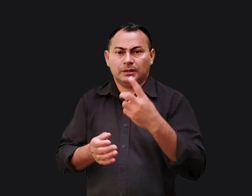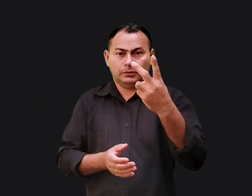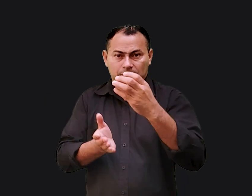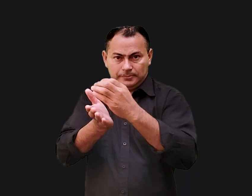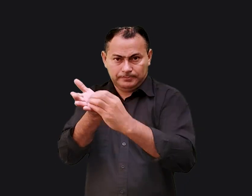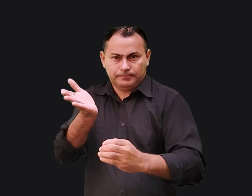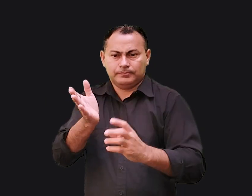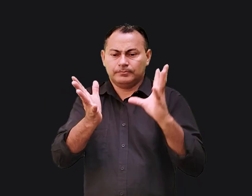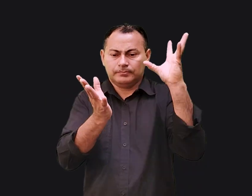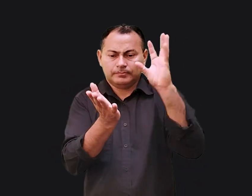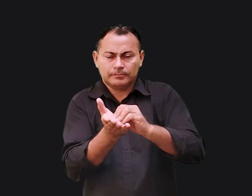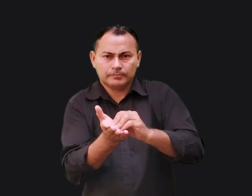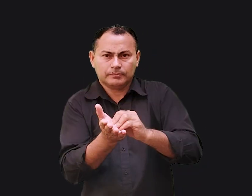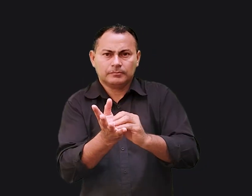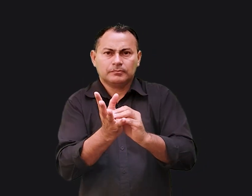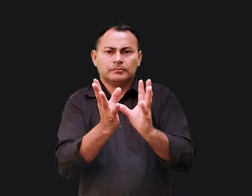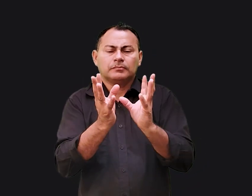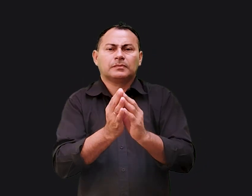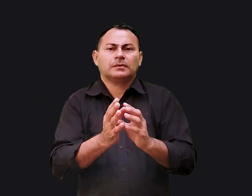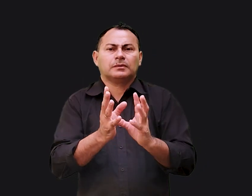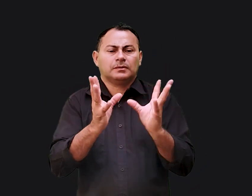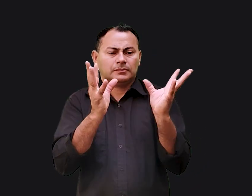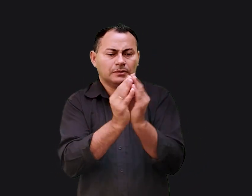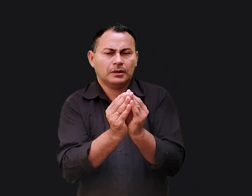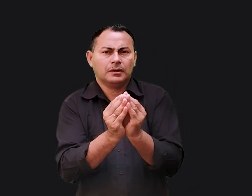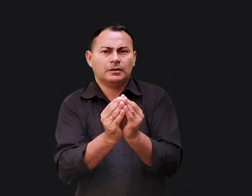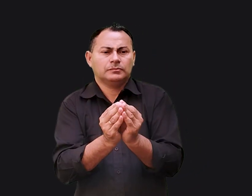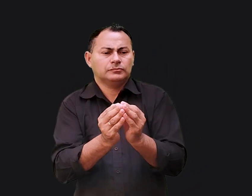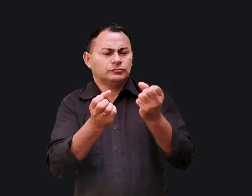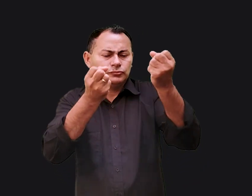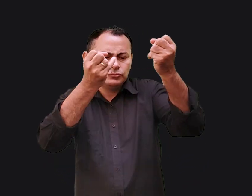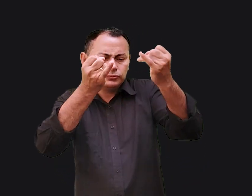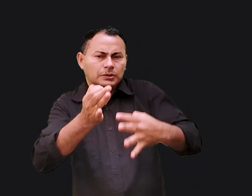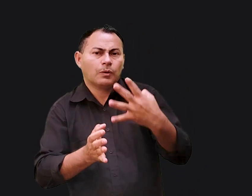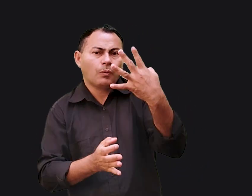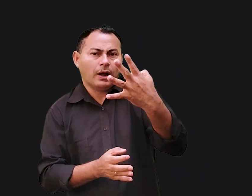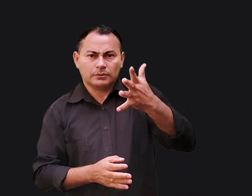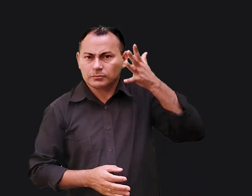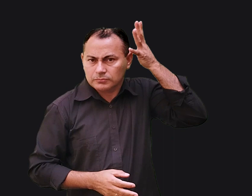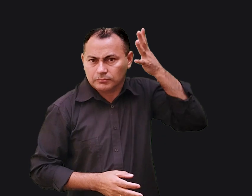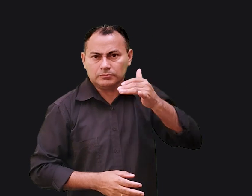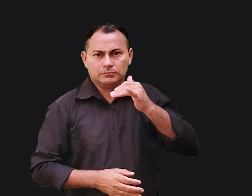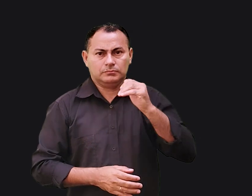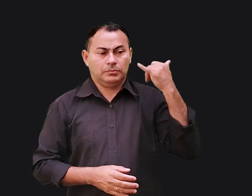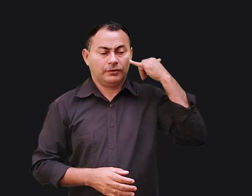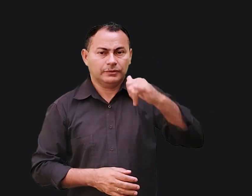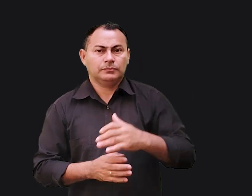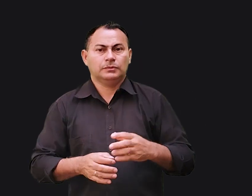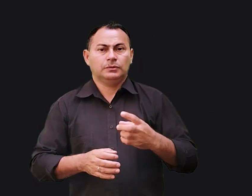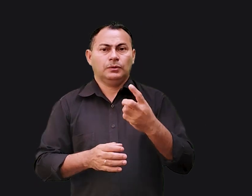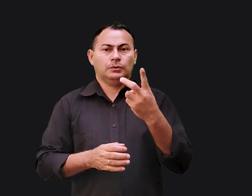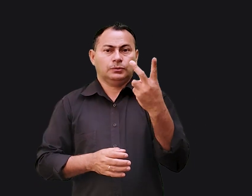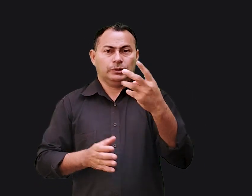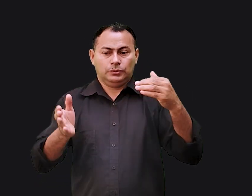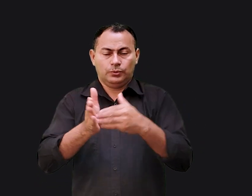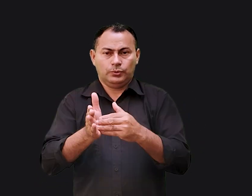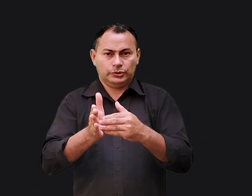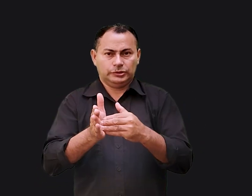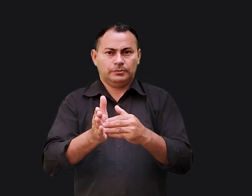Esses 2 capítulos registram resumidamente um esboço de 4 sermões do profeta. Nos 2 últimos programas vimos o primeiro